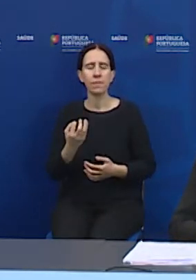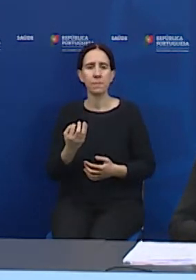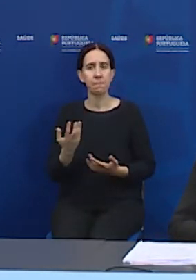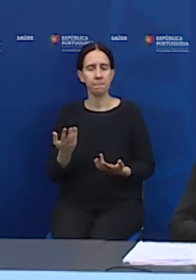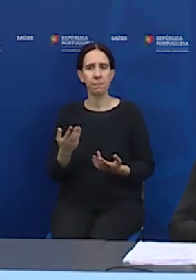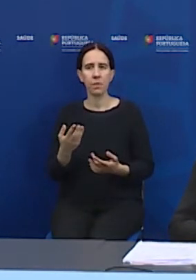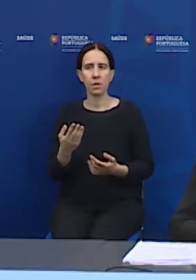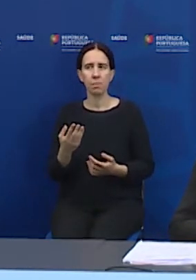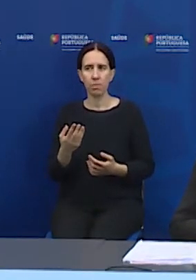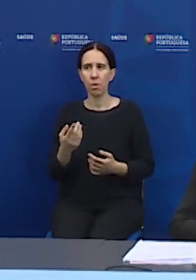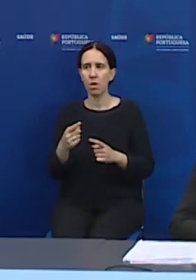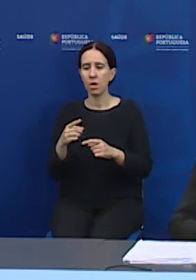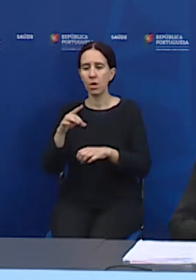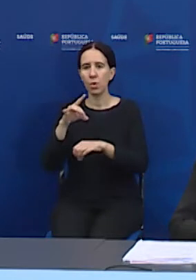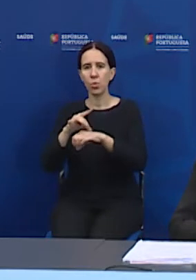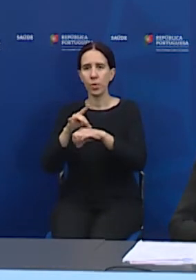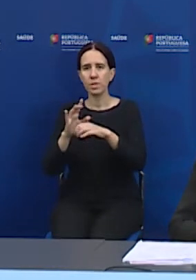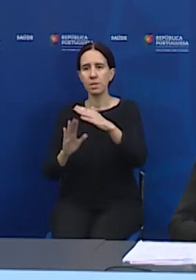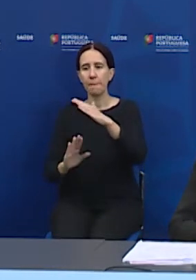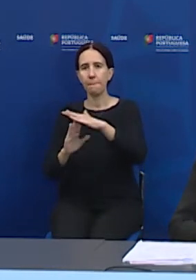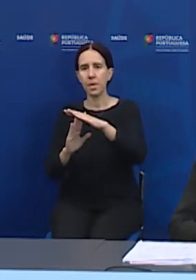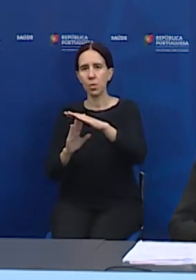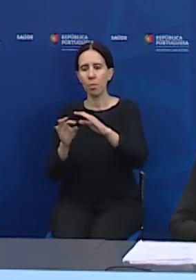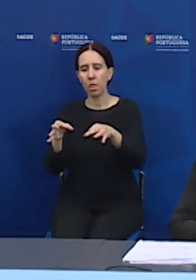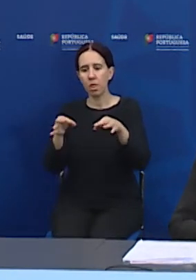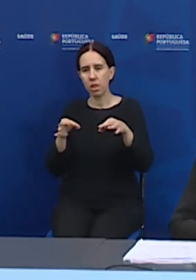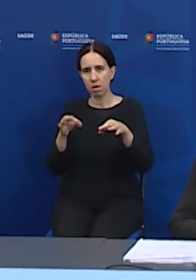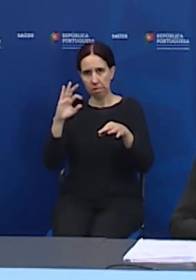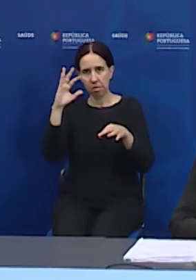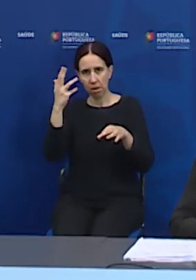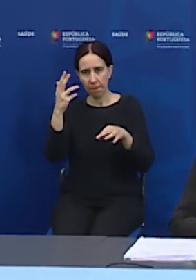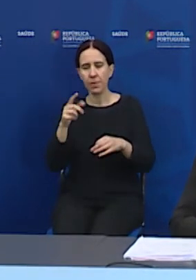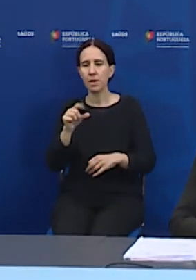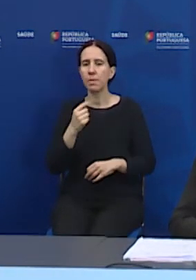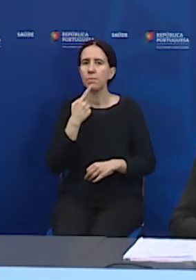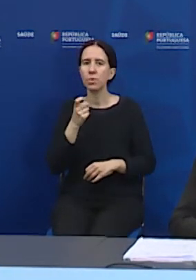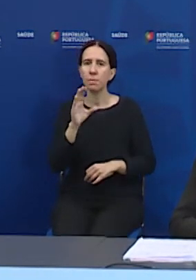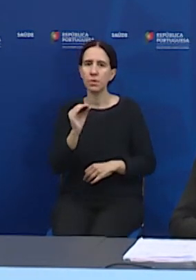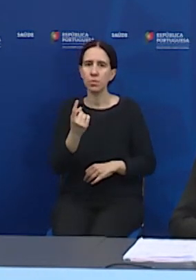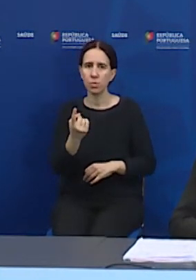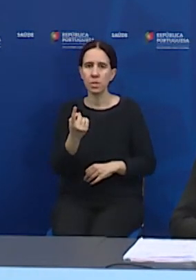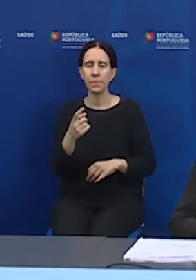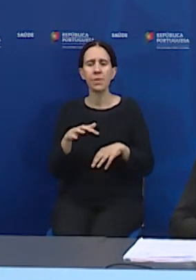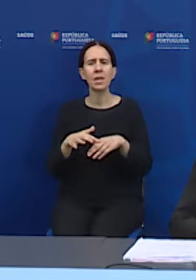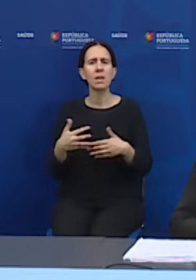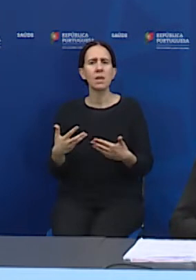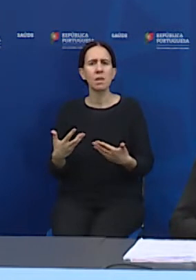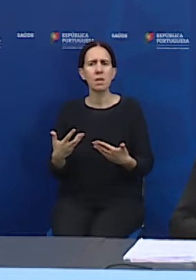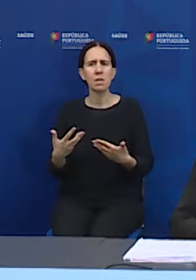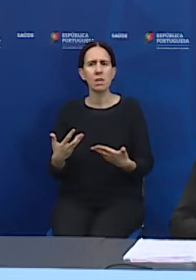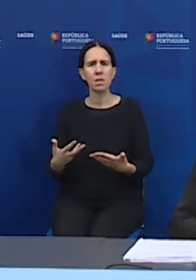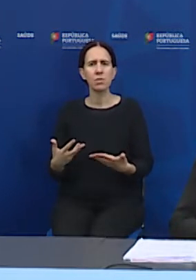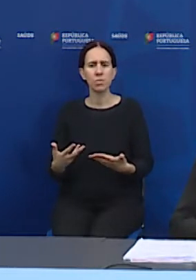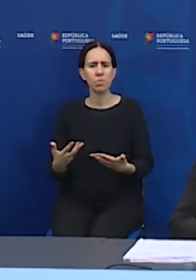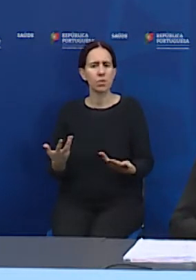uma antecipação do pico da doença só também perguntar mais uma coisa neste momento neste